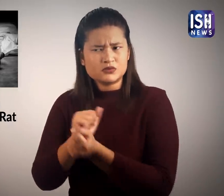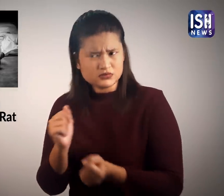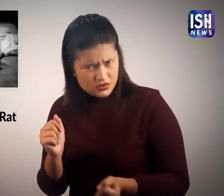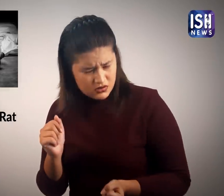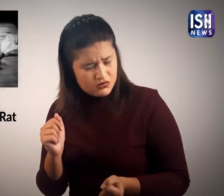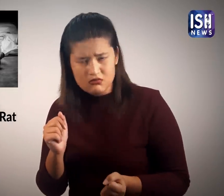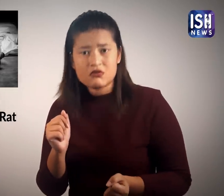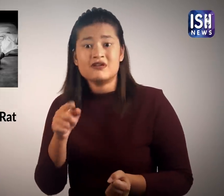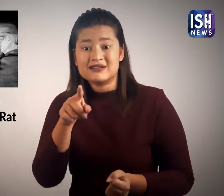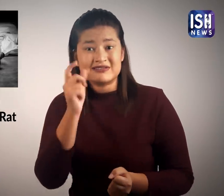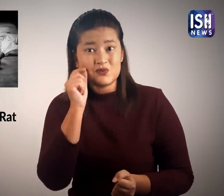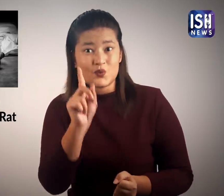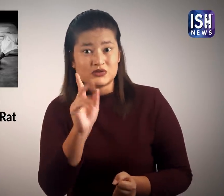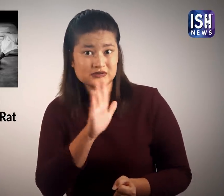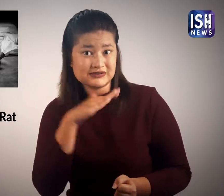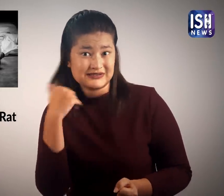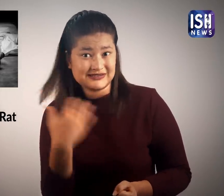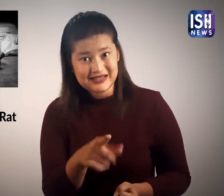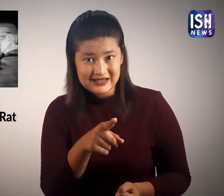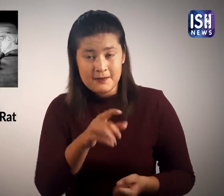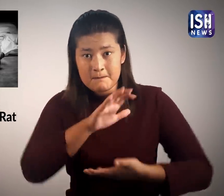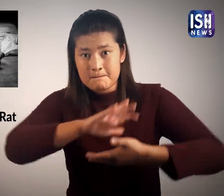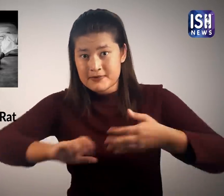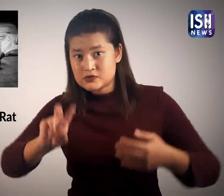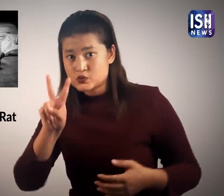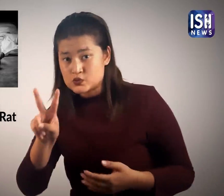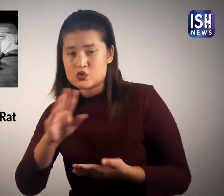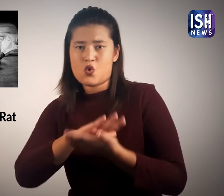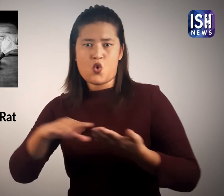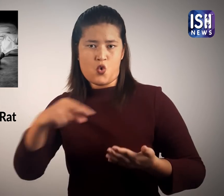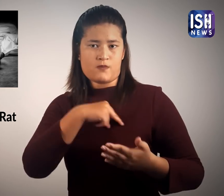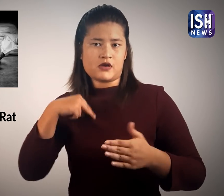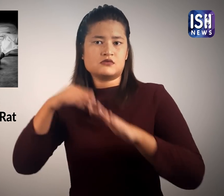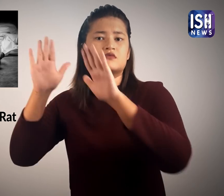पुलिस ने तब अस्पताल में स्वस्थ हो रहे दो जीविक बच्चों का बयान दर्ज किया